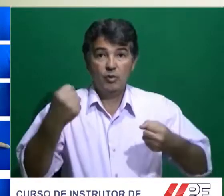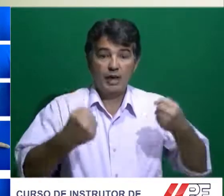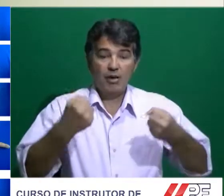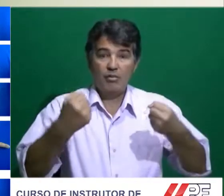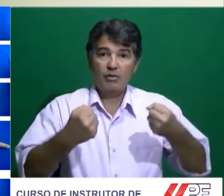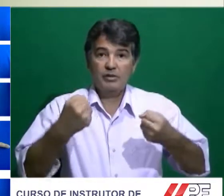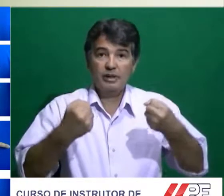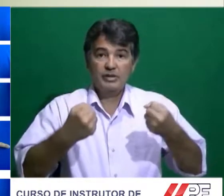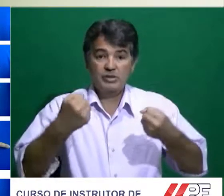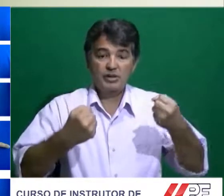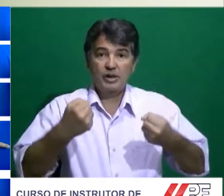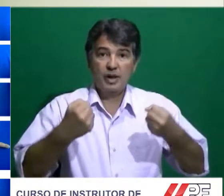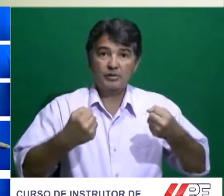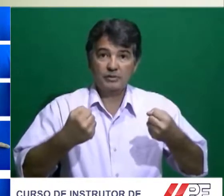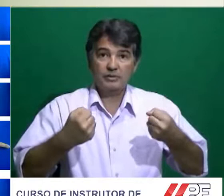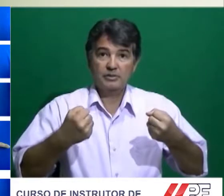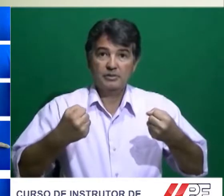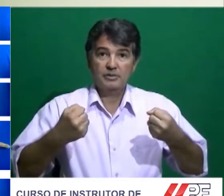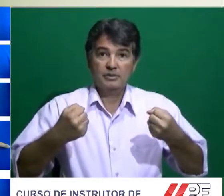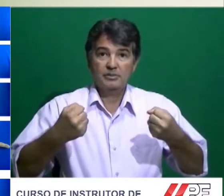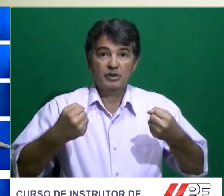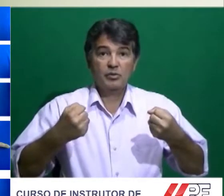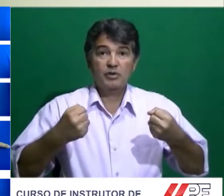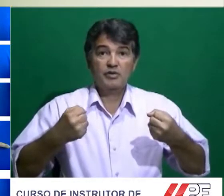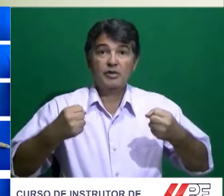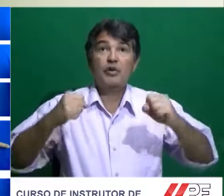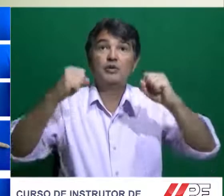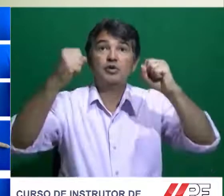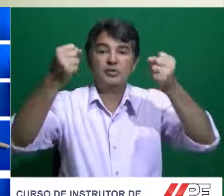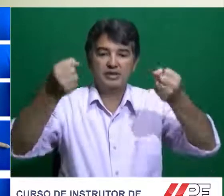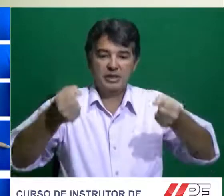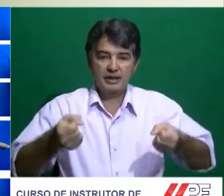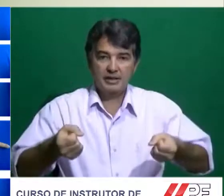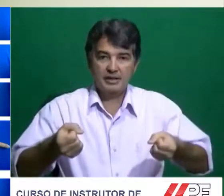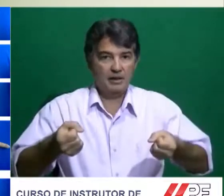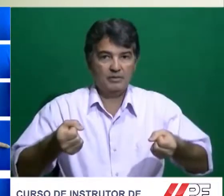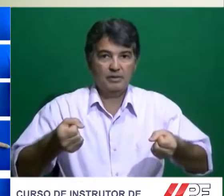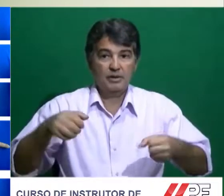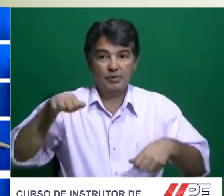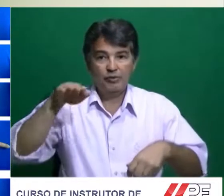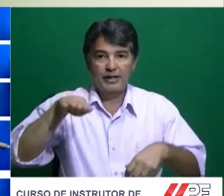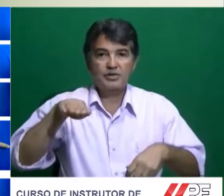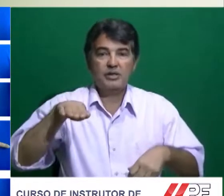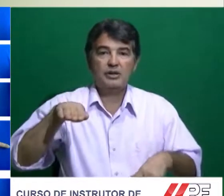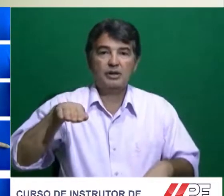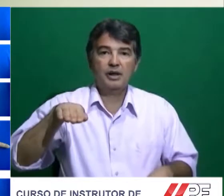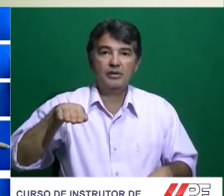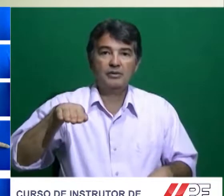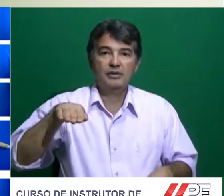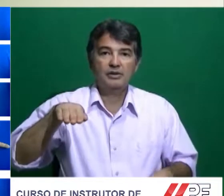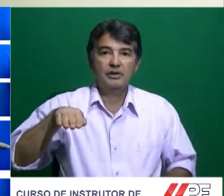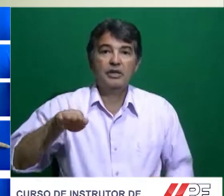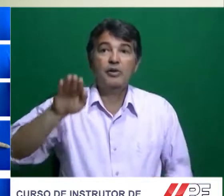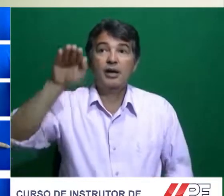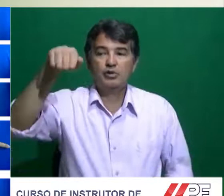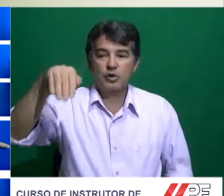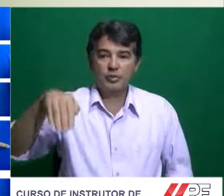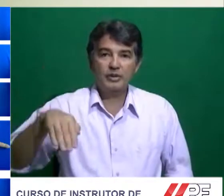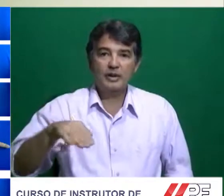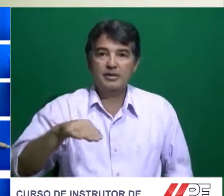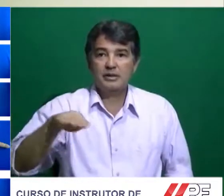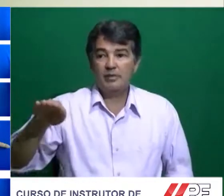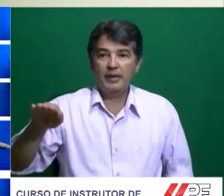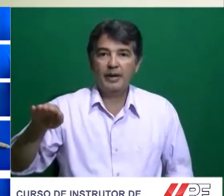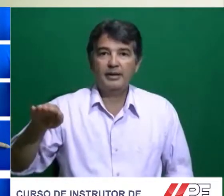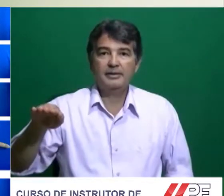Se eu tenho um carro. Esse é o sinal de carro. Mas como é que eu vou dizer que o carro sobe e a escada desce? Não. Eu faço o sinal de carro. E aí o carro